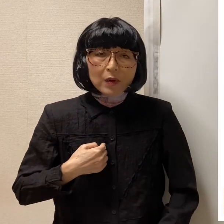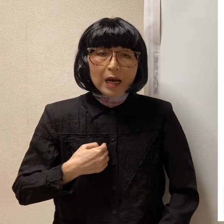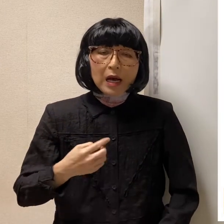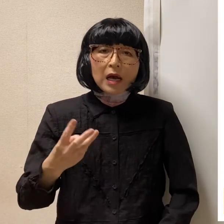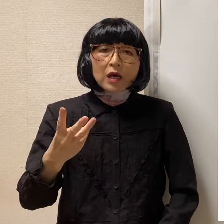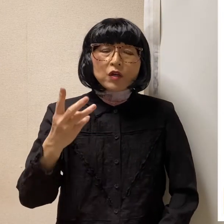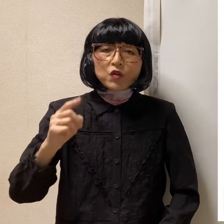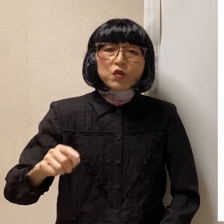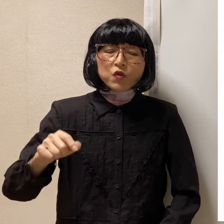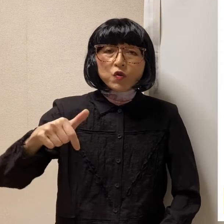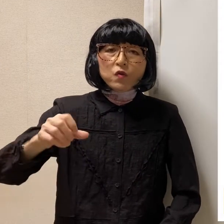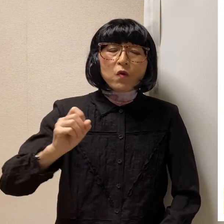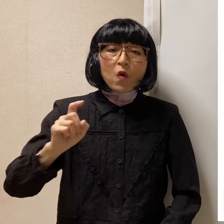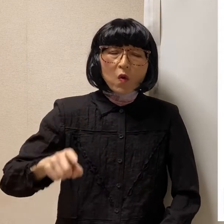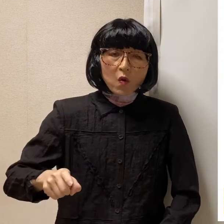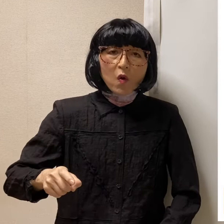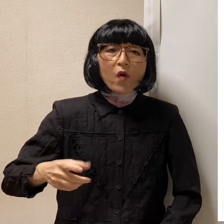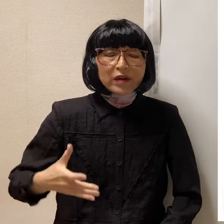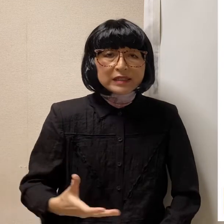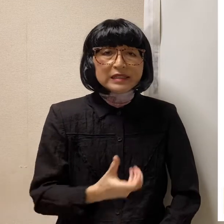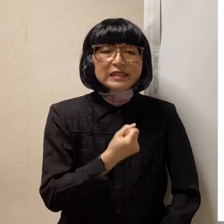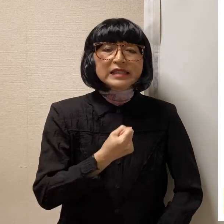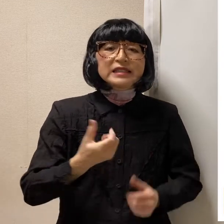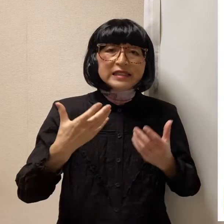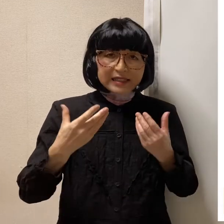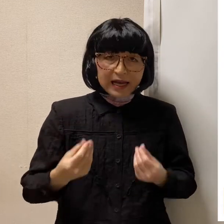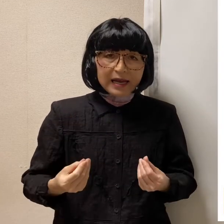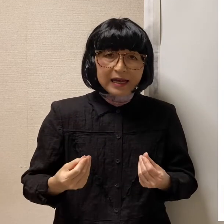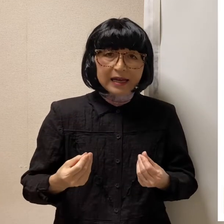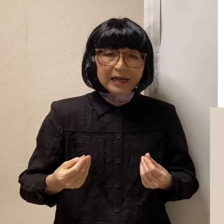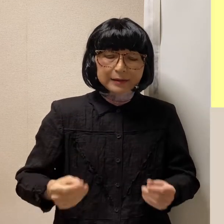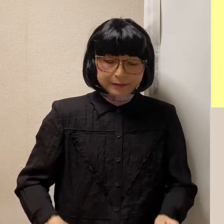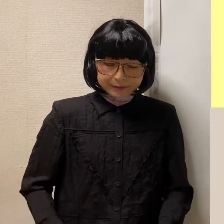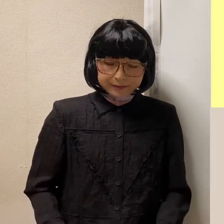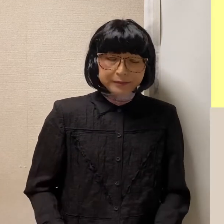私は UFO を信じた。